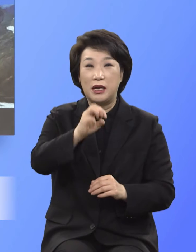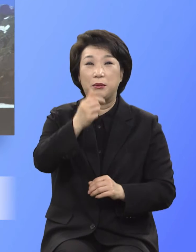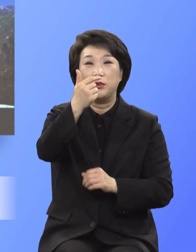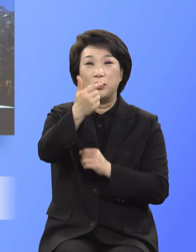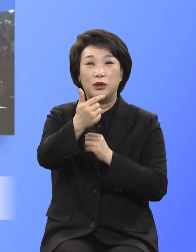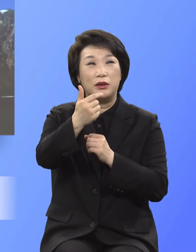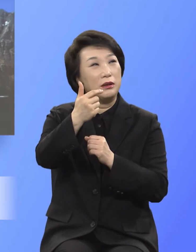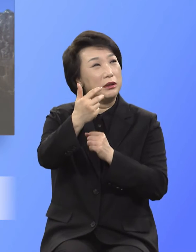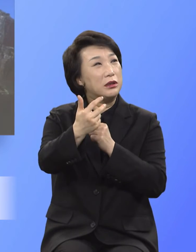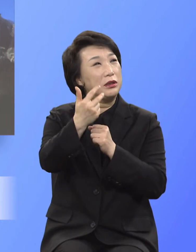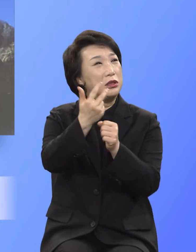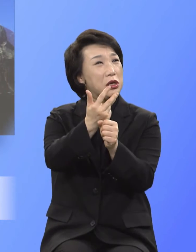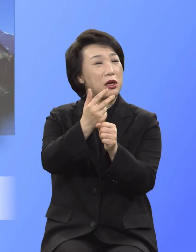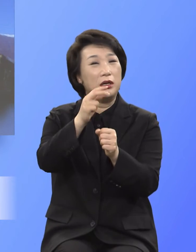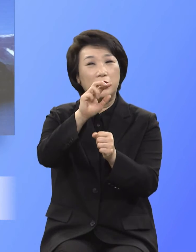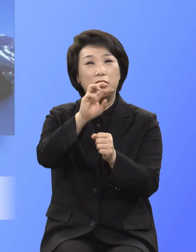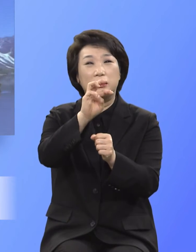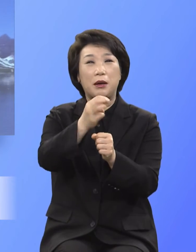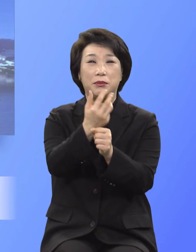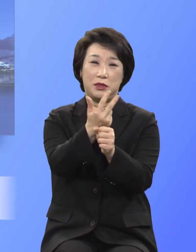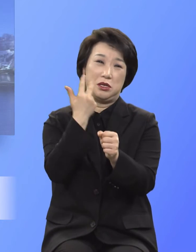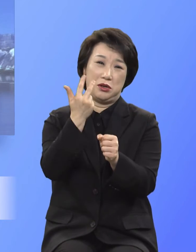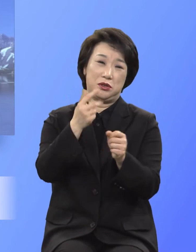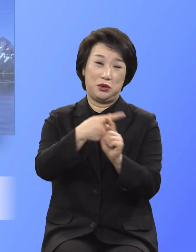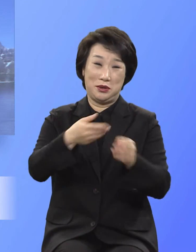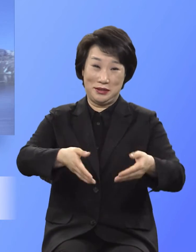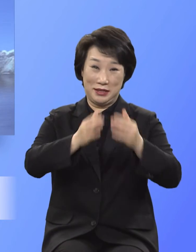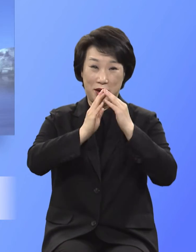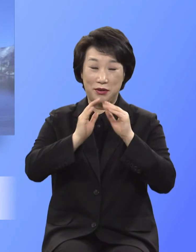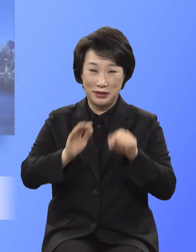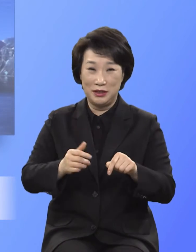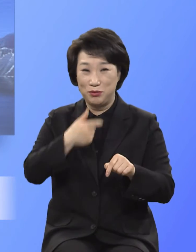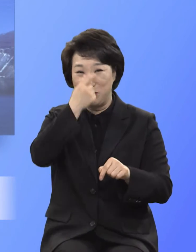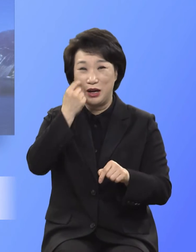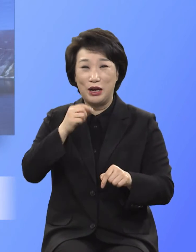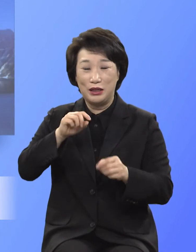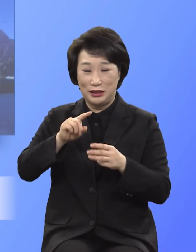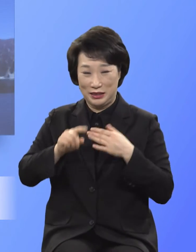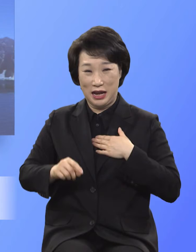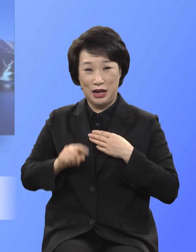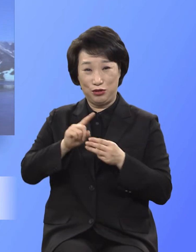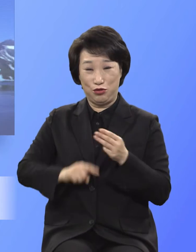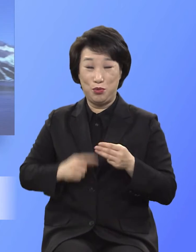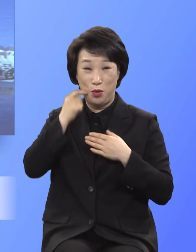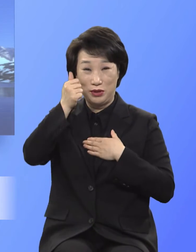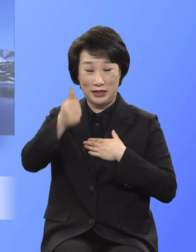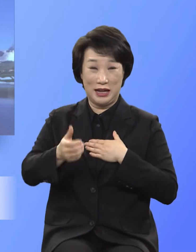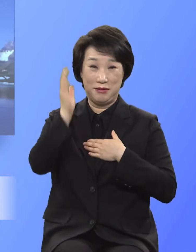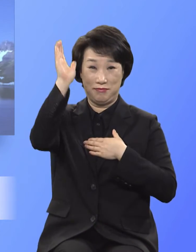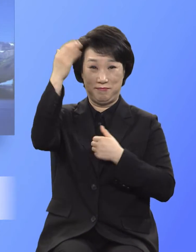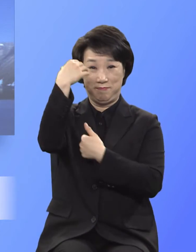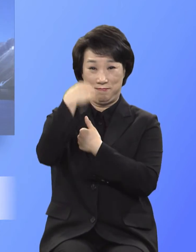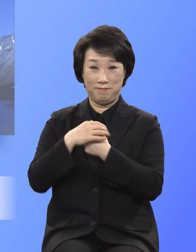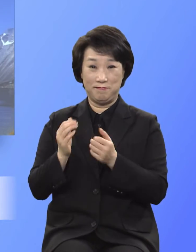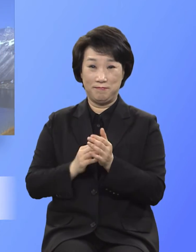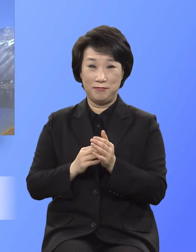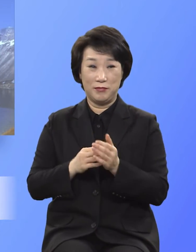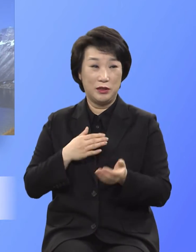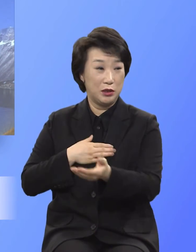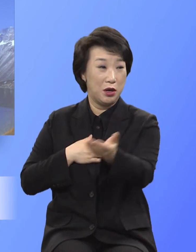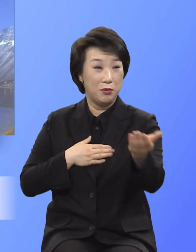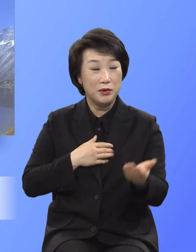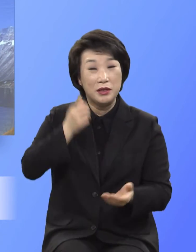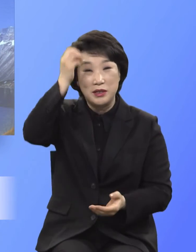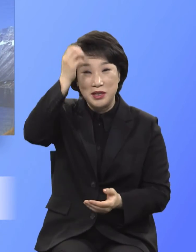36년, 37년 전에 세우시고 이 못난 윤석전 목사를 세워서